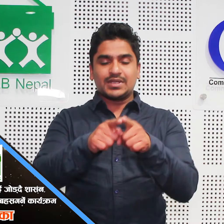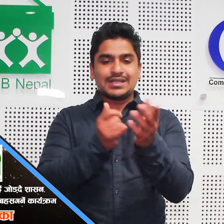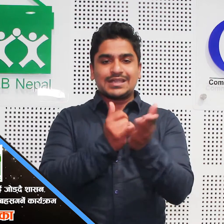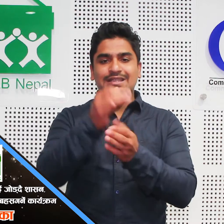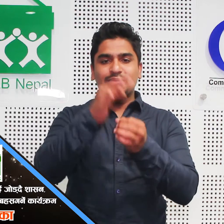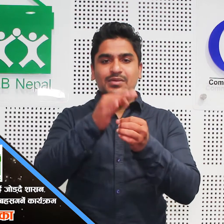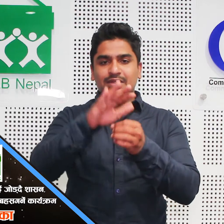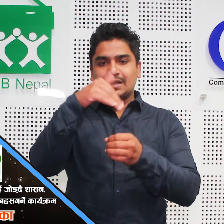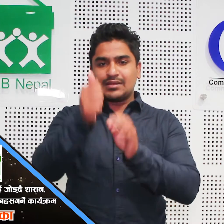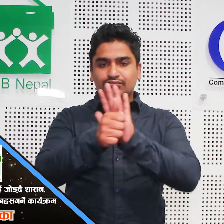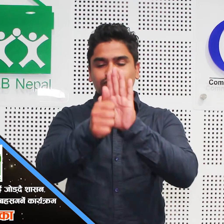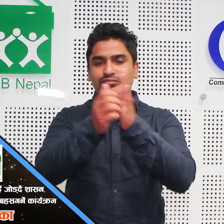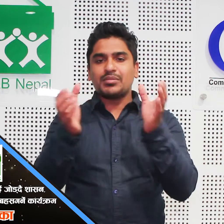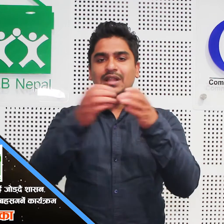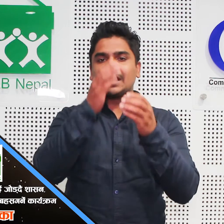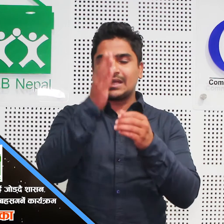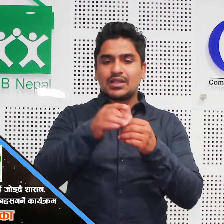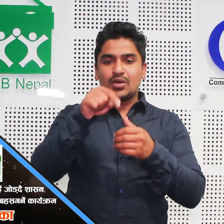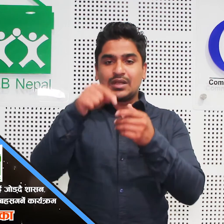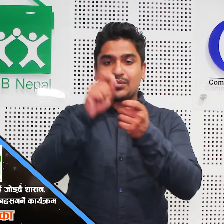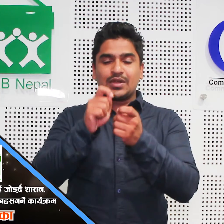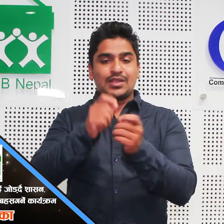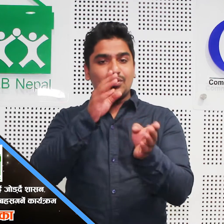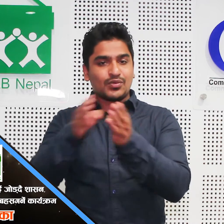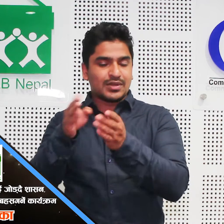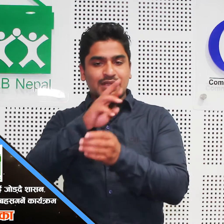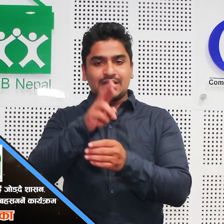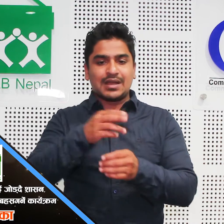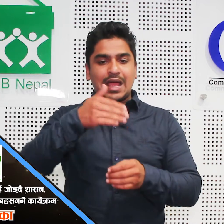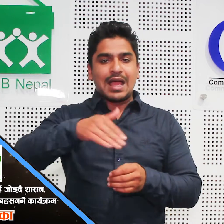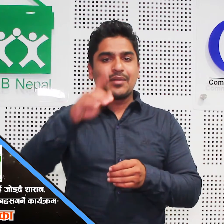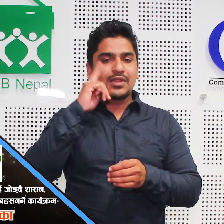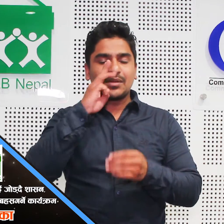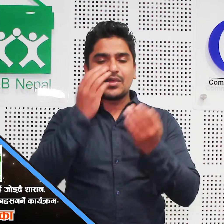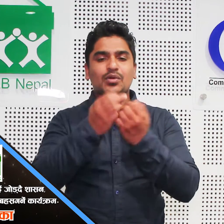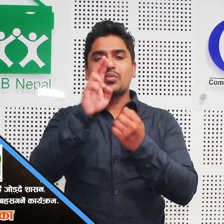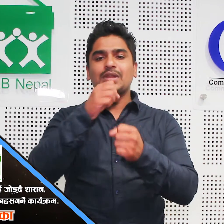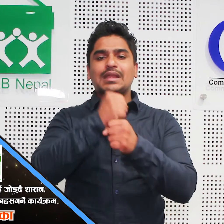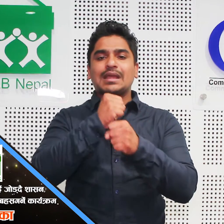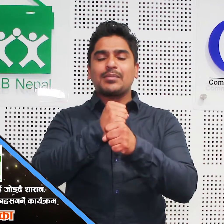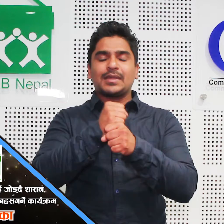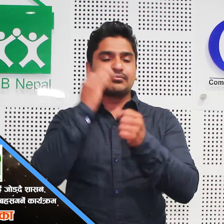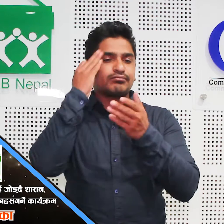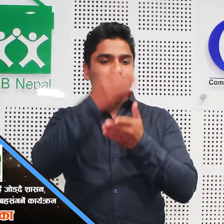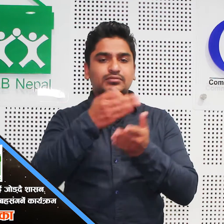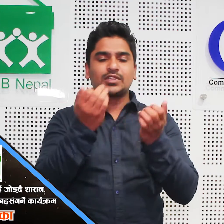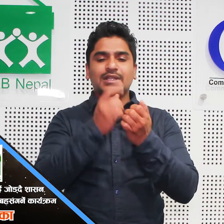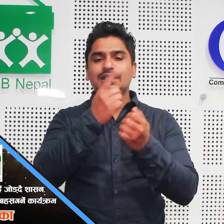व्यवसायलाई पुनरुत्थान गर्न पालिकाले अहिले बनाएको योजना र आगामी दिनमा गर्नुपर्ने काममा केन्द्रित भएर एकजना